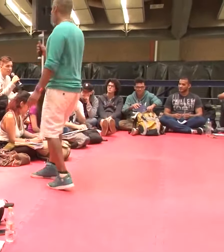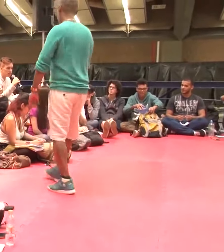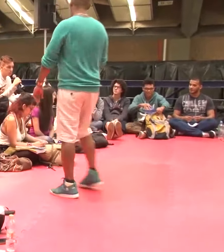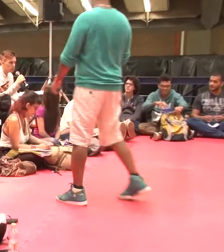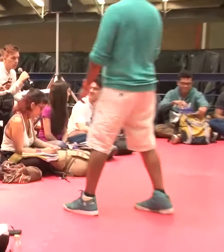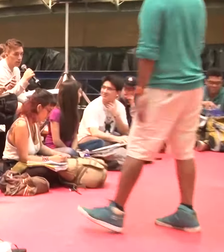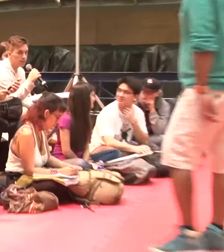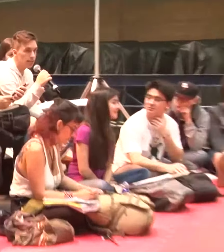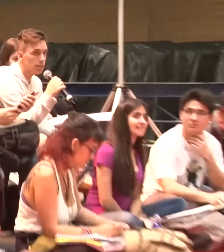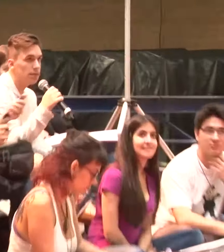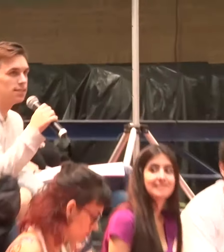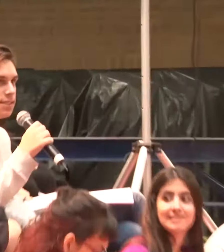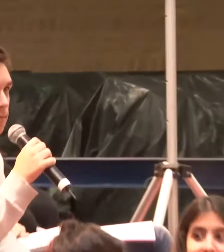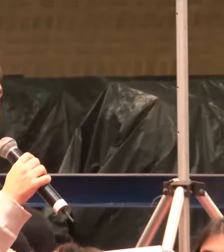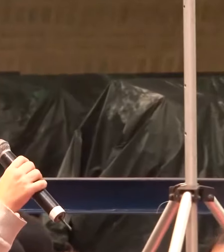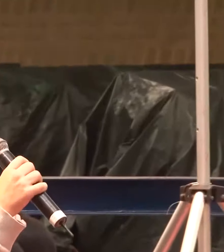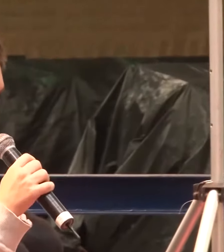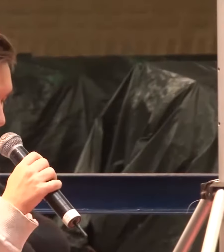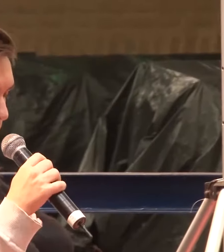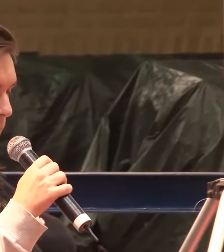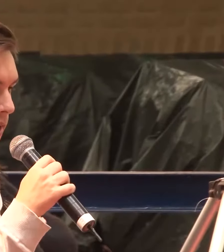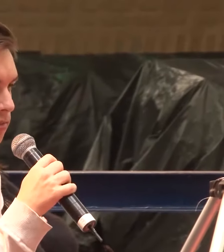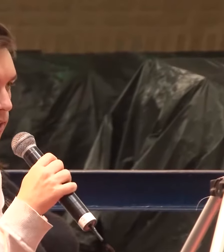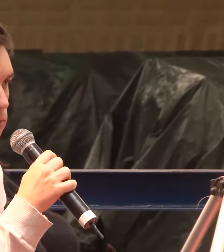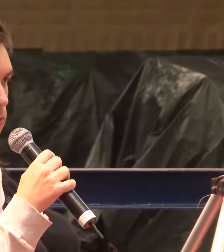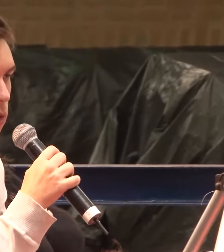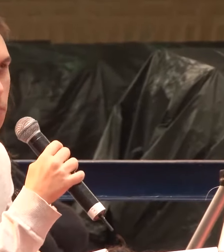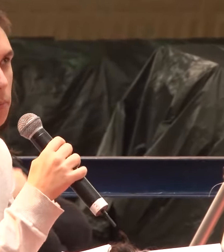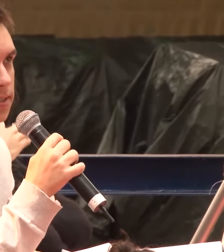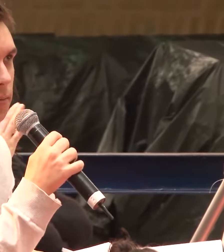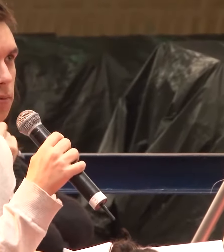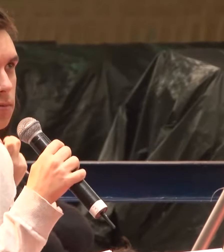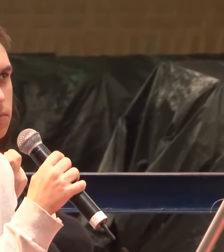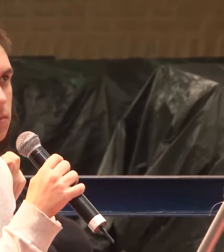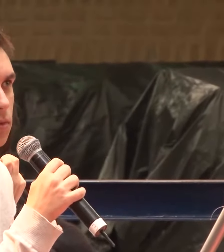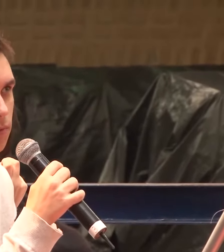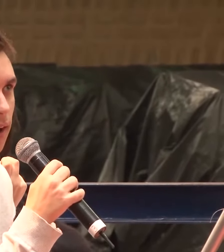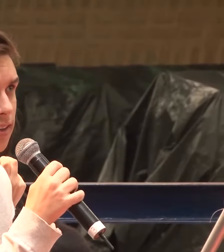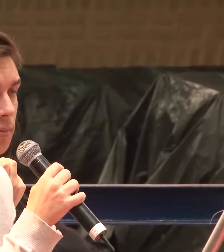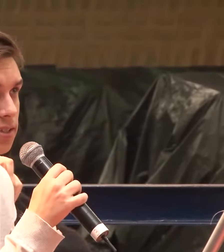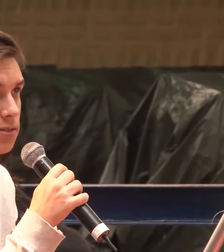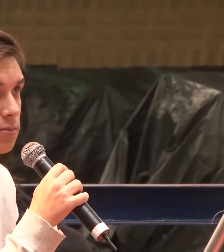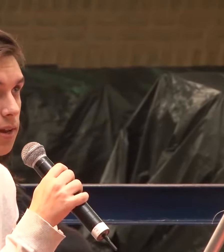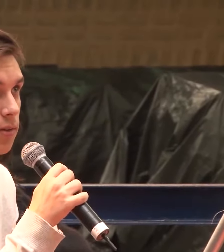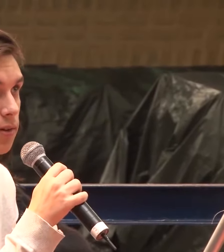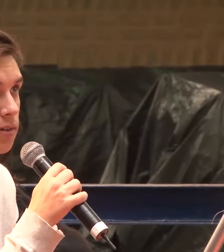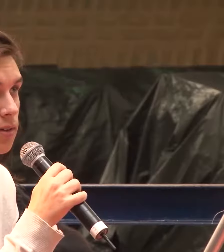O Vitor até escreveu a pergunta, tão difícil que é. Eu tinha falado do goleiro determinista. Sim. Na área geral, mas sabe que o meu nome, por exemplo, vale também